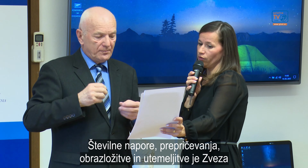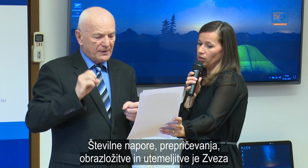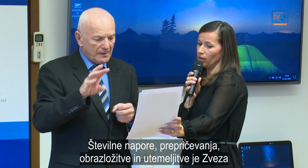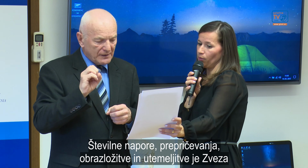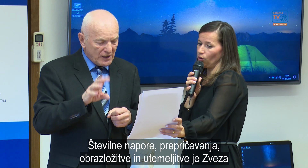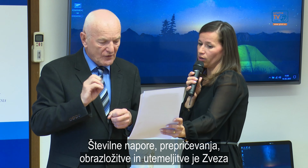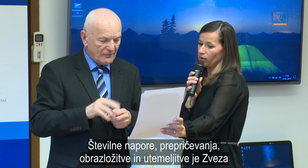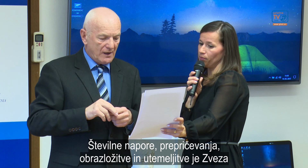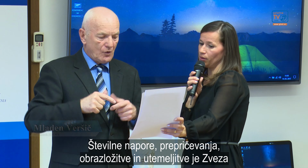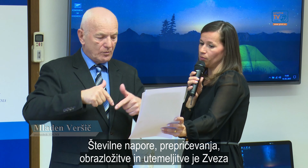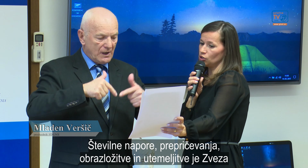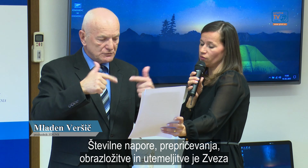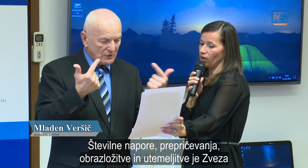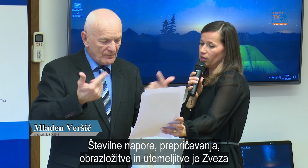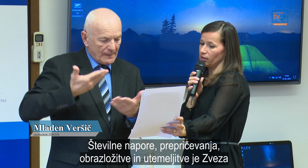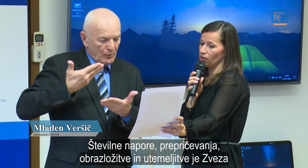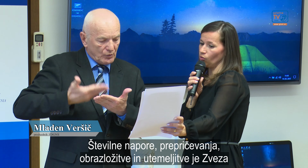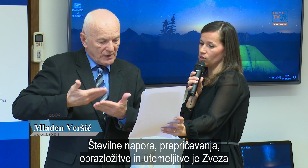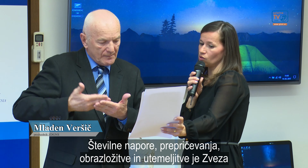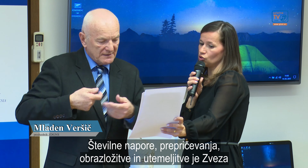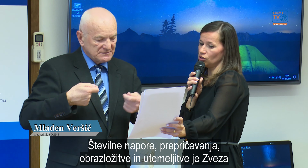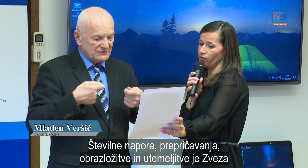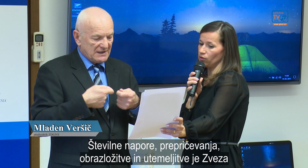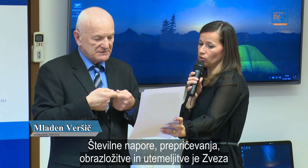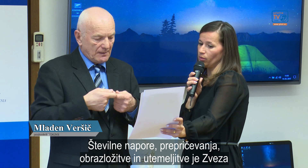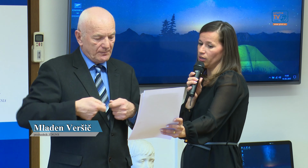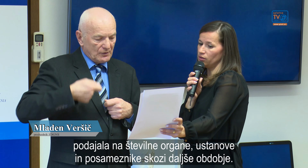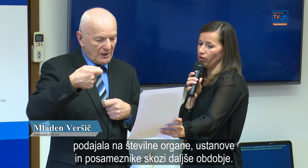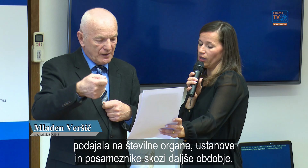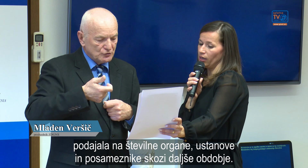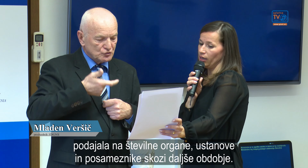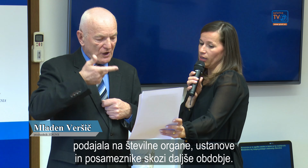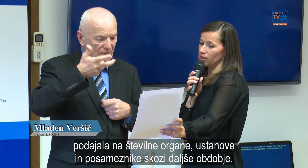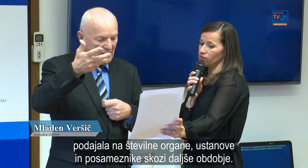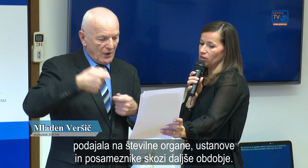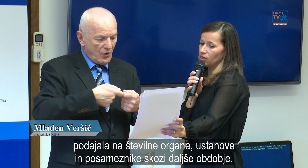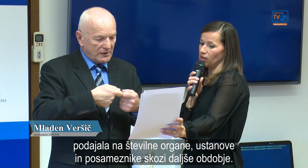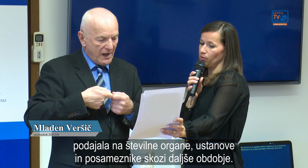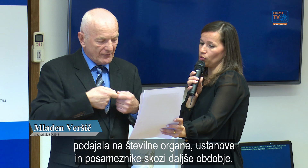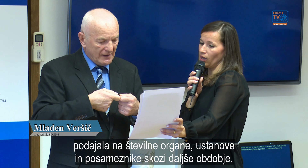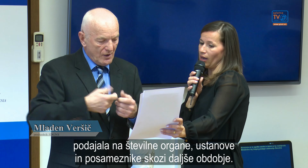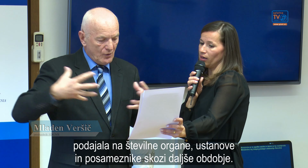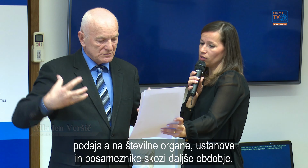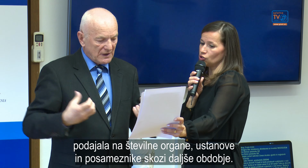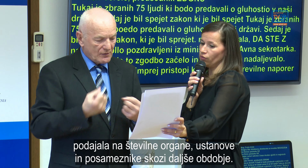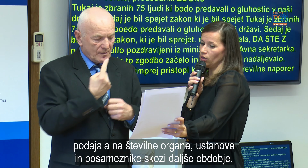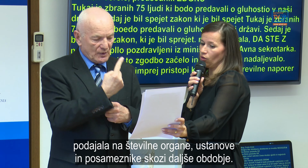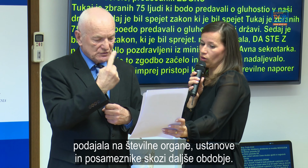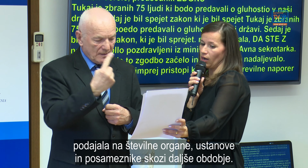Številne napore, prepričevanja, obrazložitve in utemeljitve je zveza podajala na številne